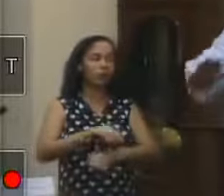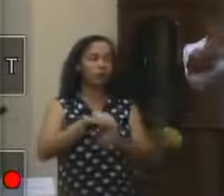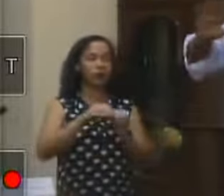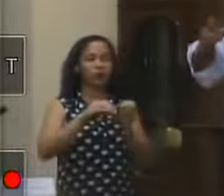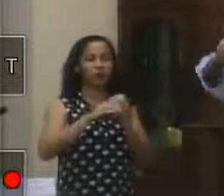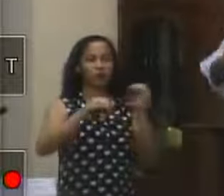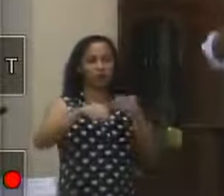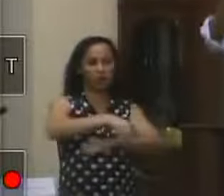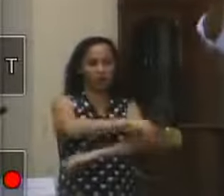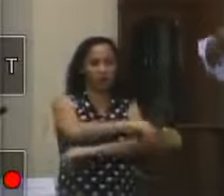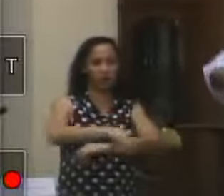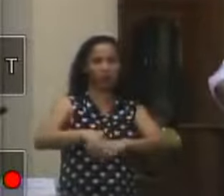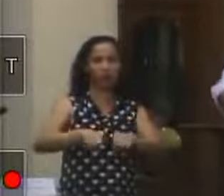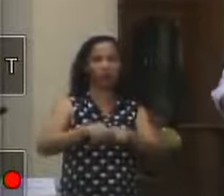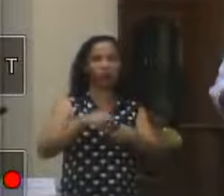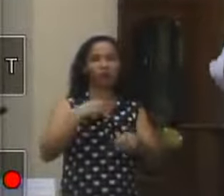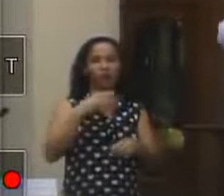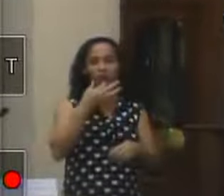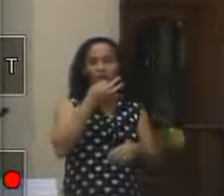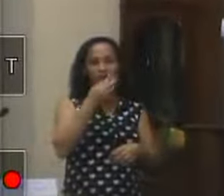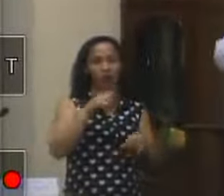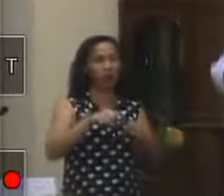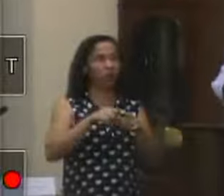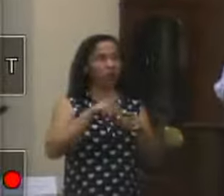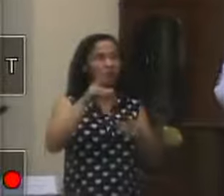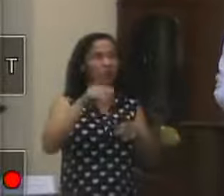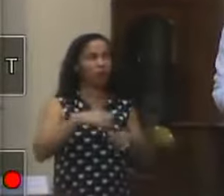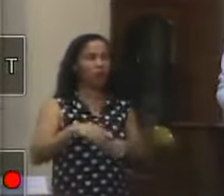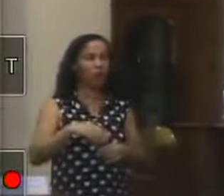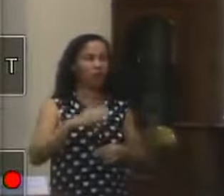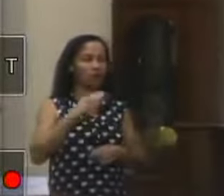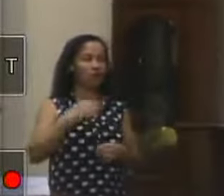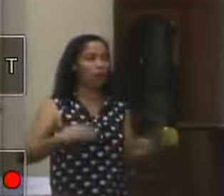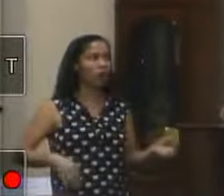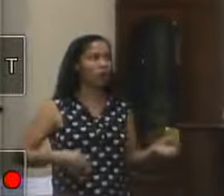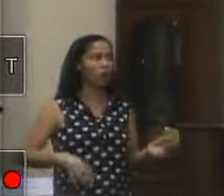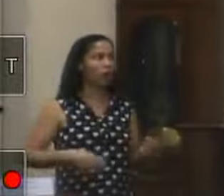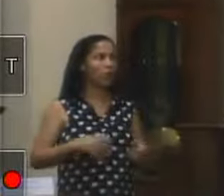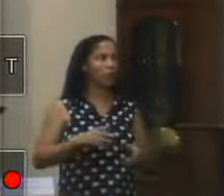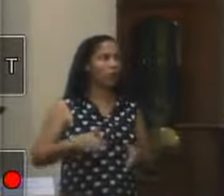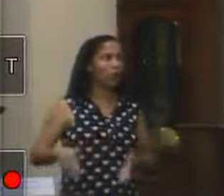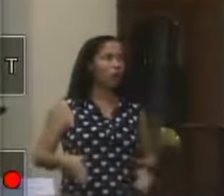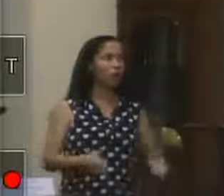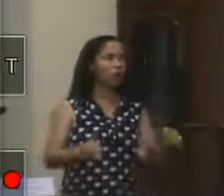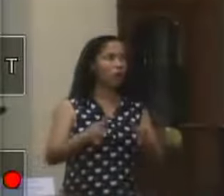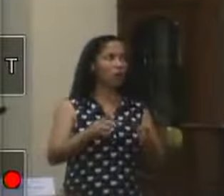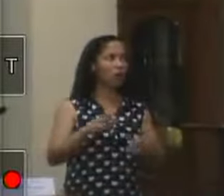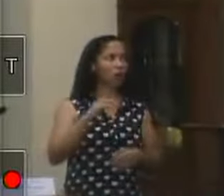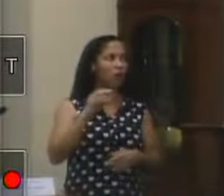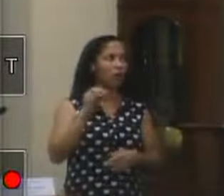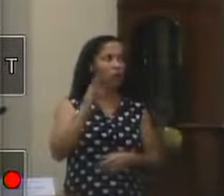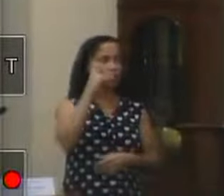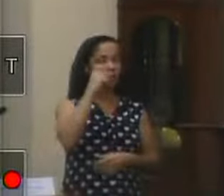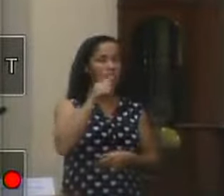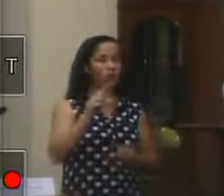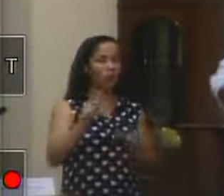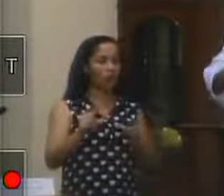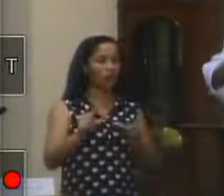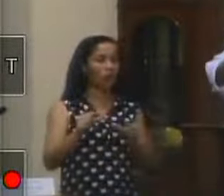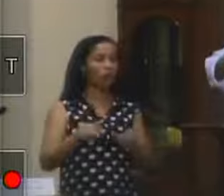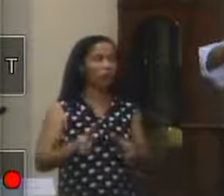Então, eu sugeri a mesma coisa para o César ontem no reservatório de conservatória. Porque o rio, é um rio bonito, pequeno o